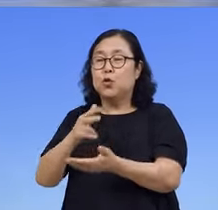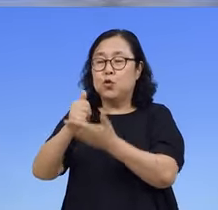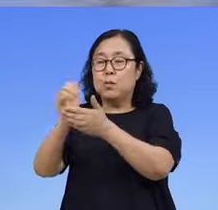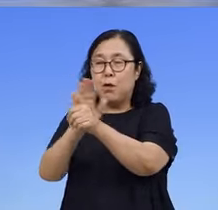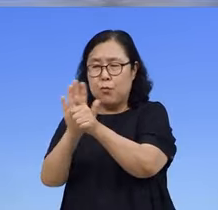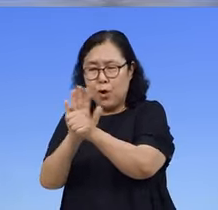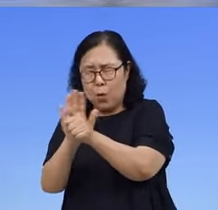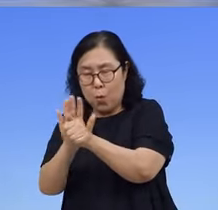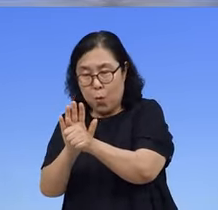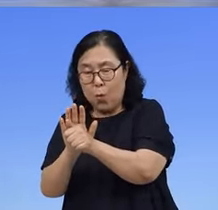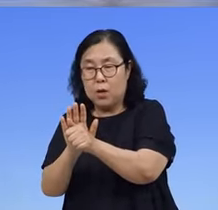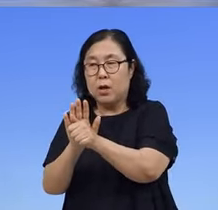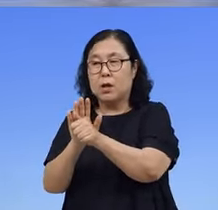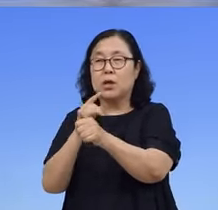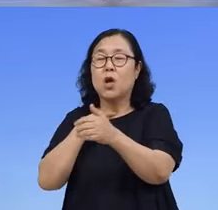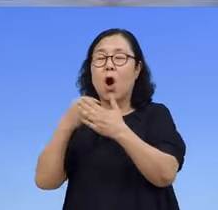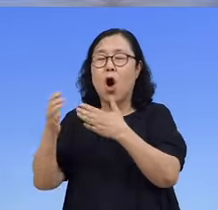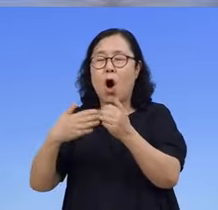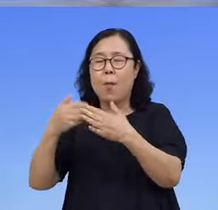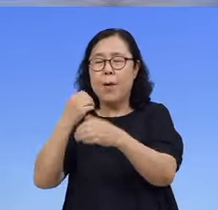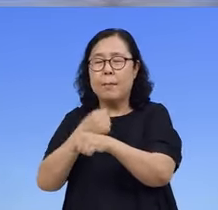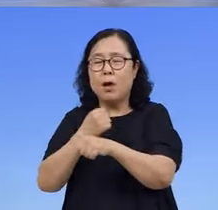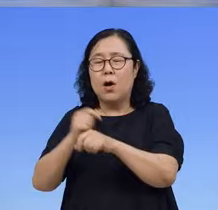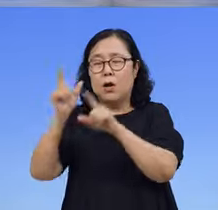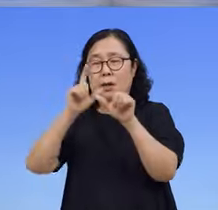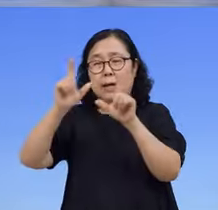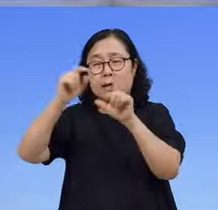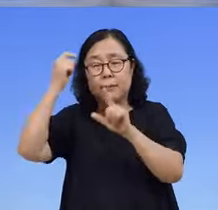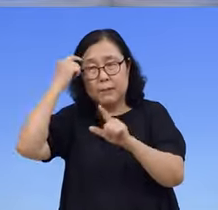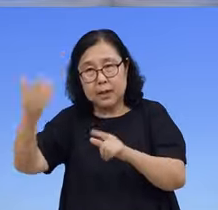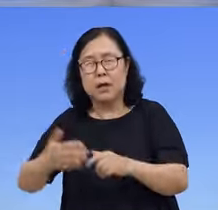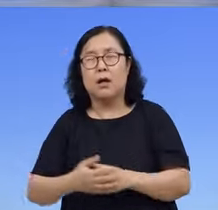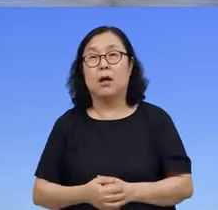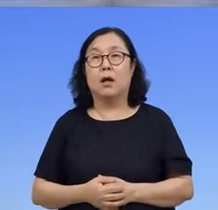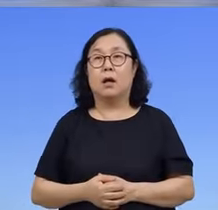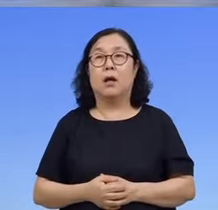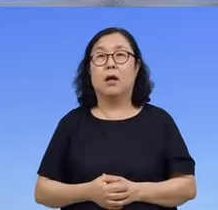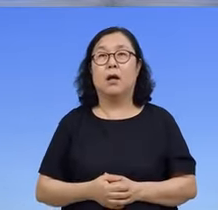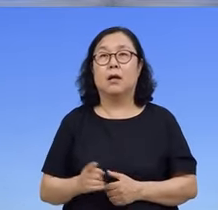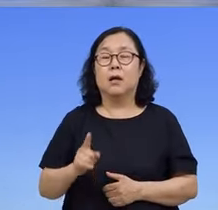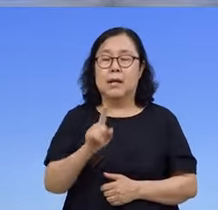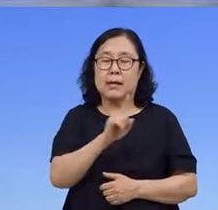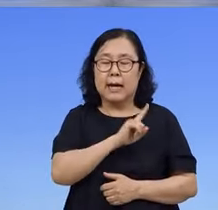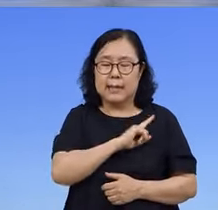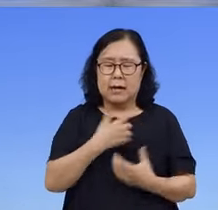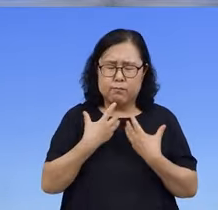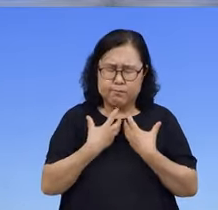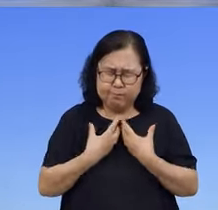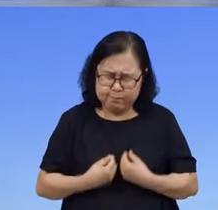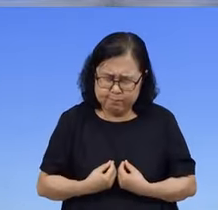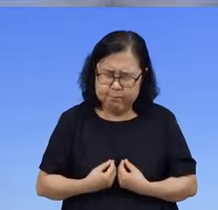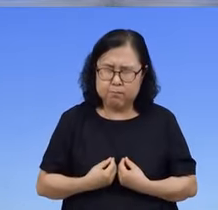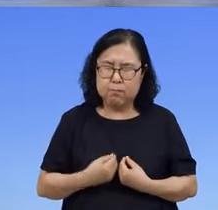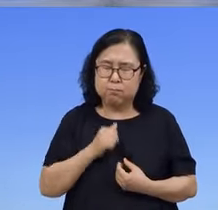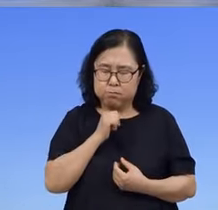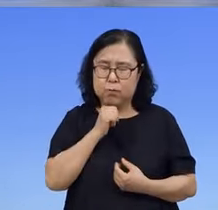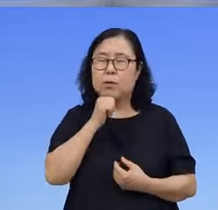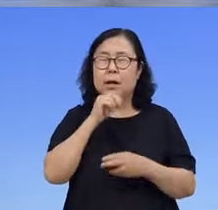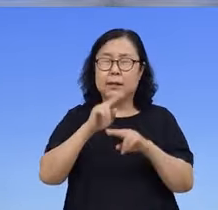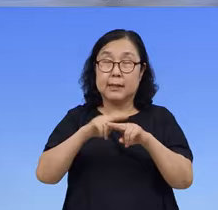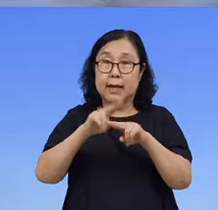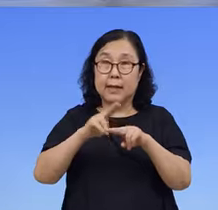위로를, 사건을 경험하시면서 살아가십니까? 저는 오늘 이분이 그 가장 낙심되고